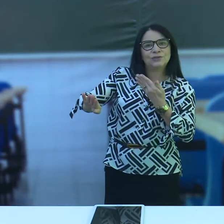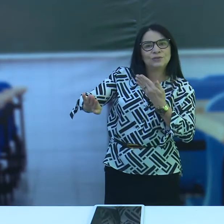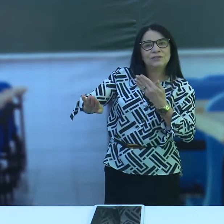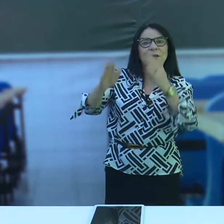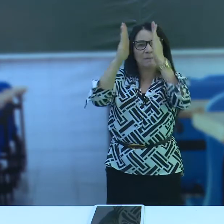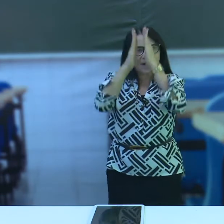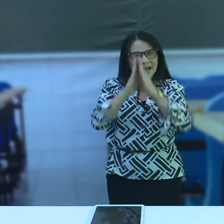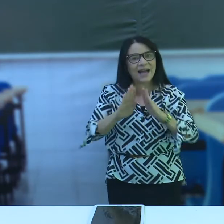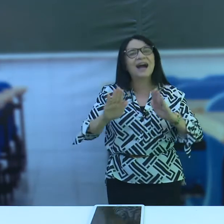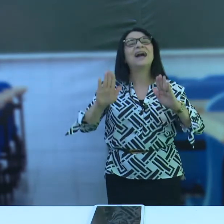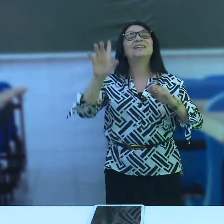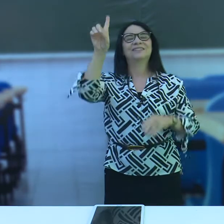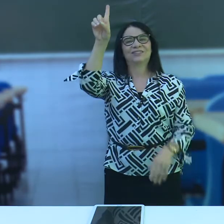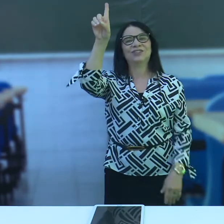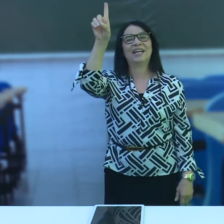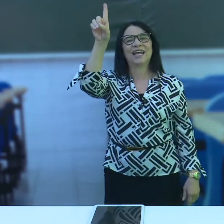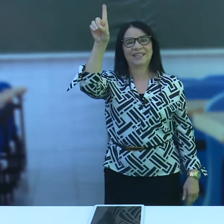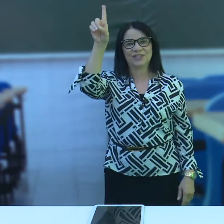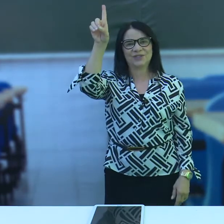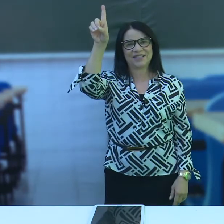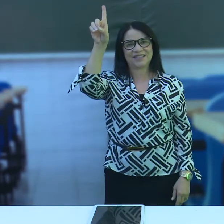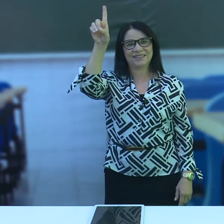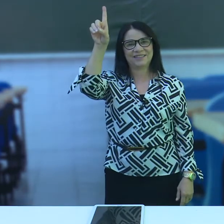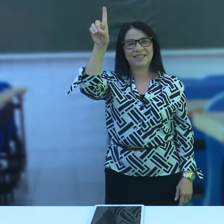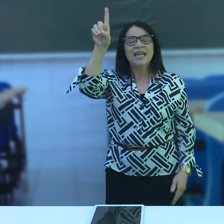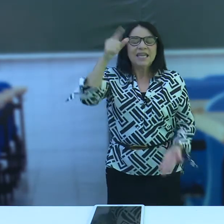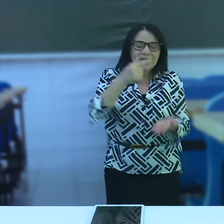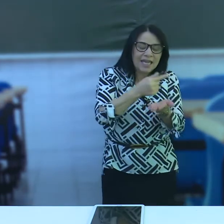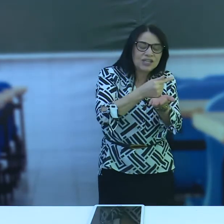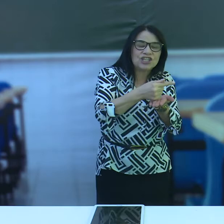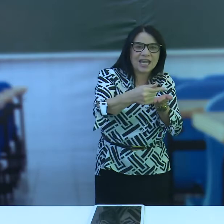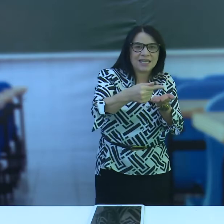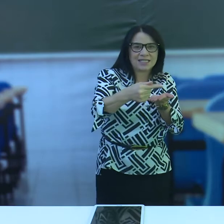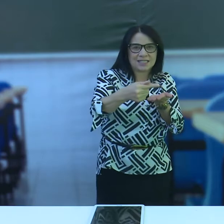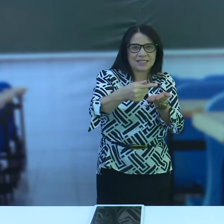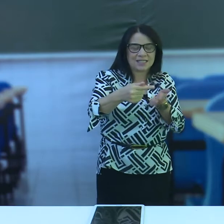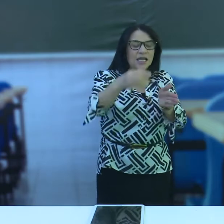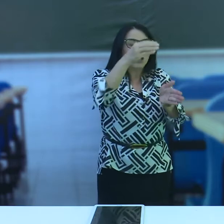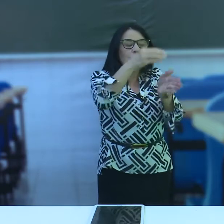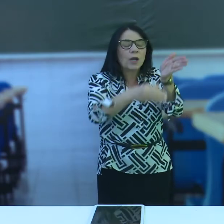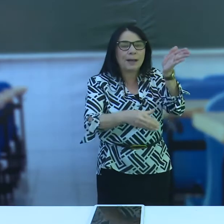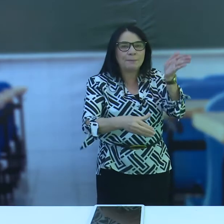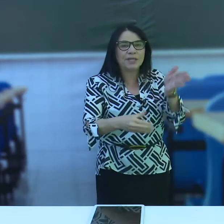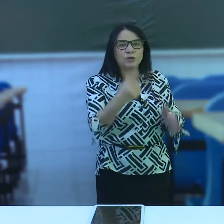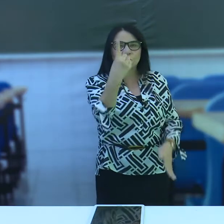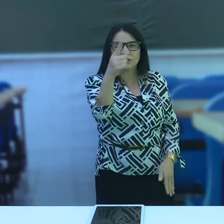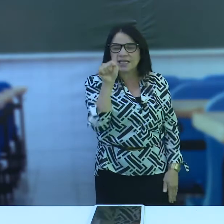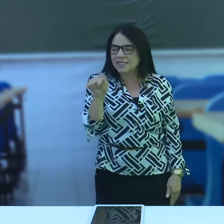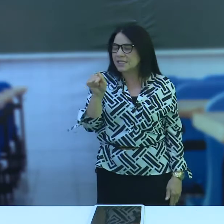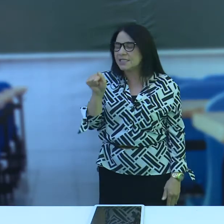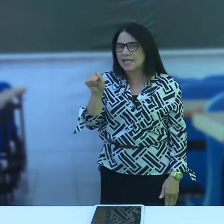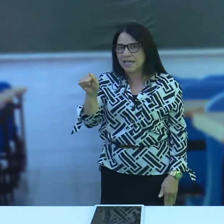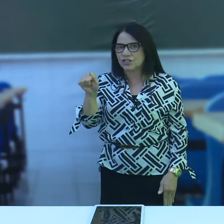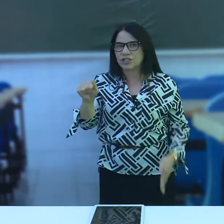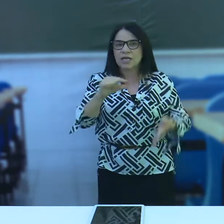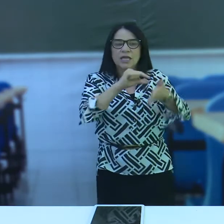separado para adorar a Deus. E em Gênesis, no capítulo 17,